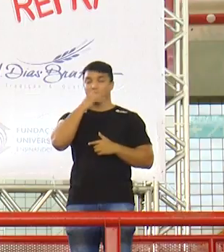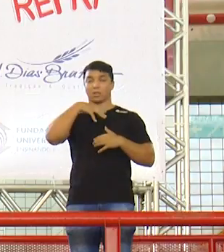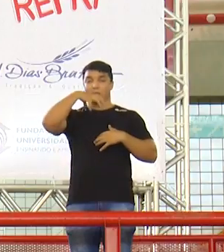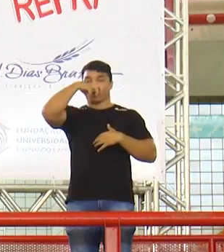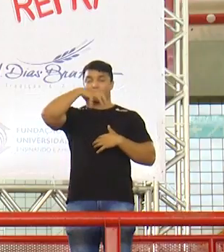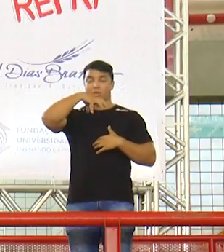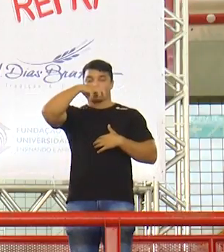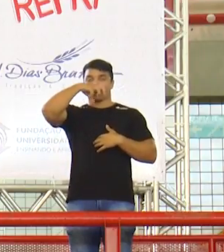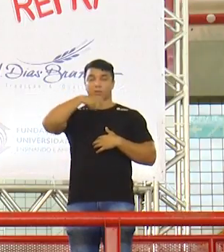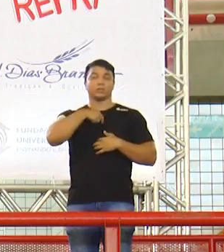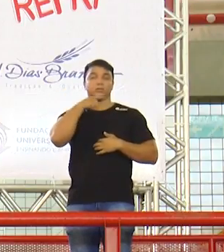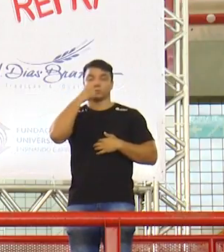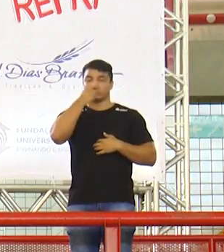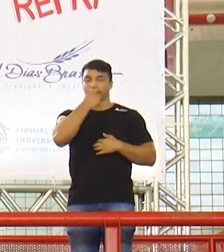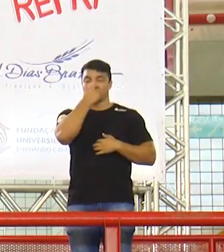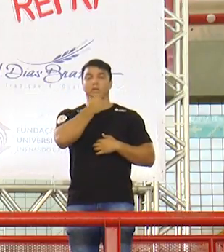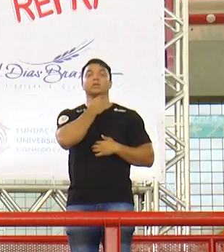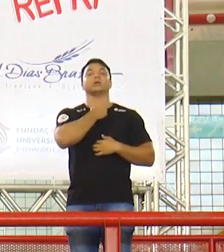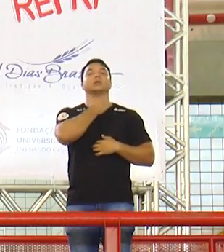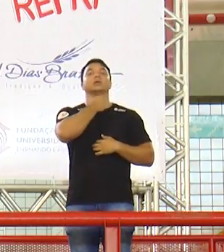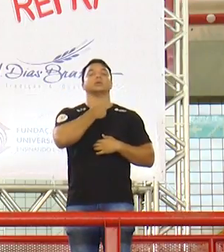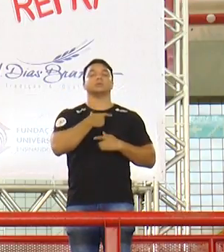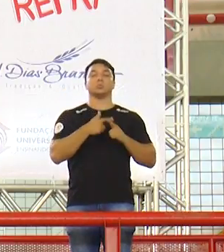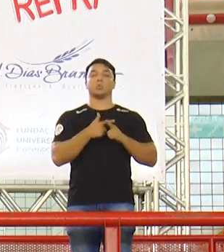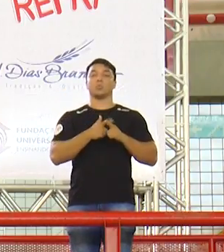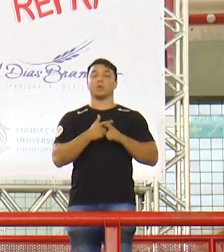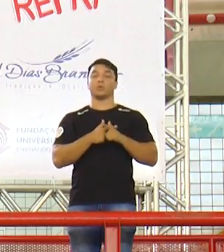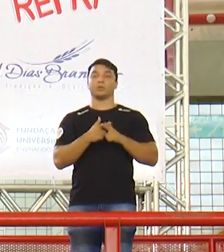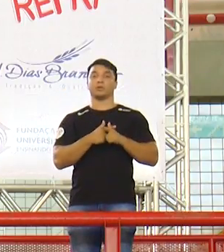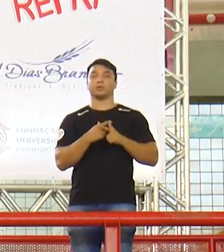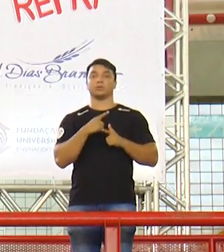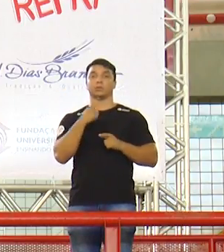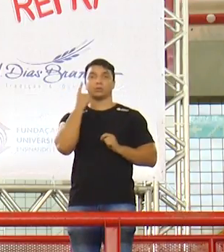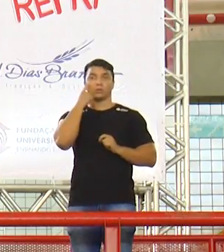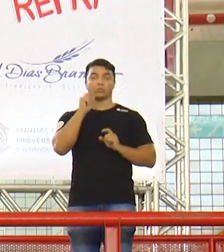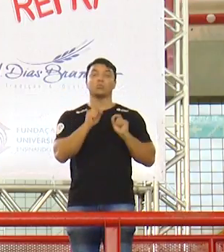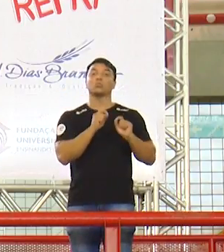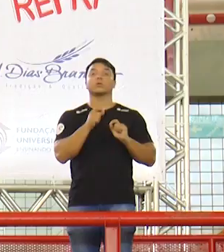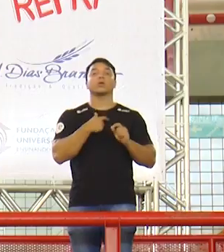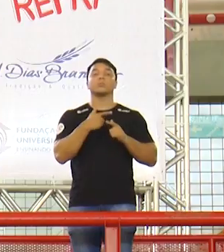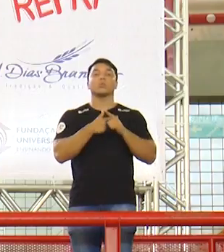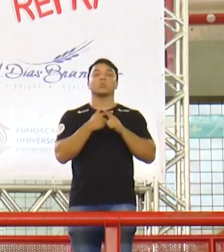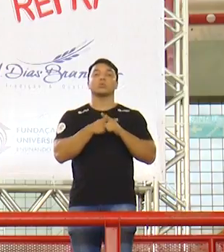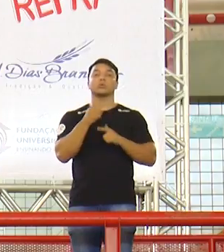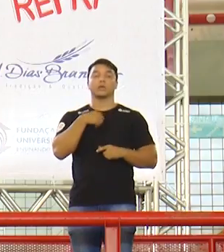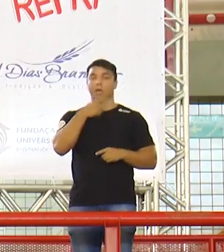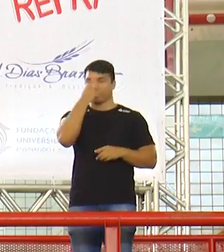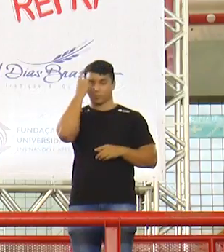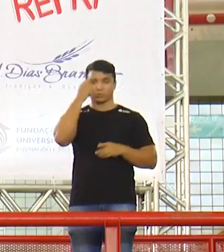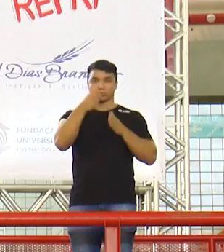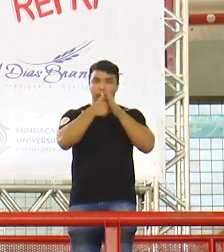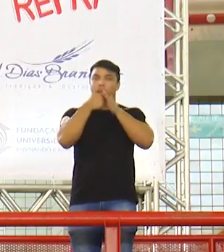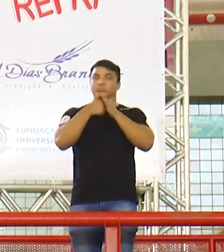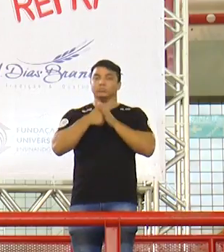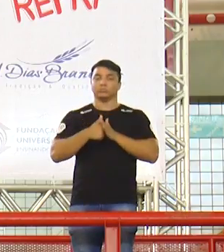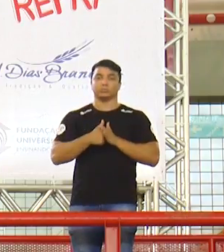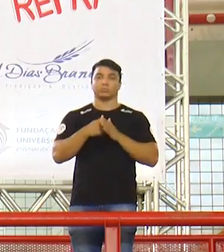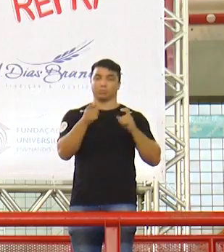respiratório, sei lá o que, garganta, escambau. Aí você vai procurar um especialista